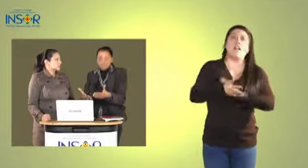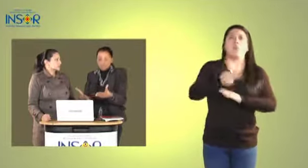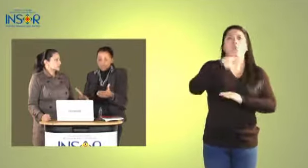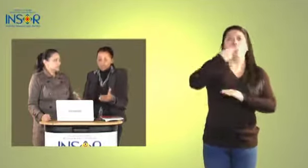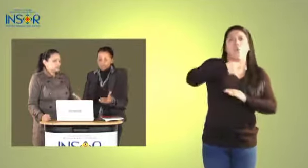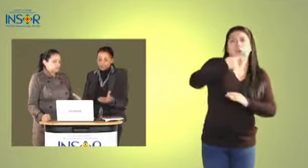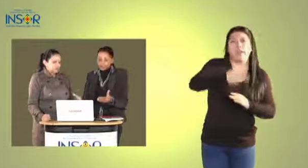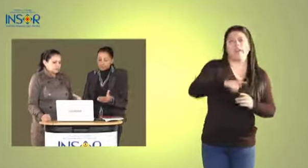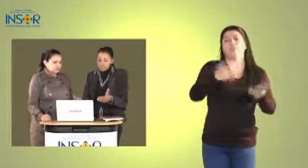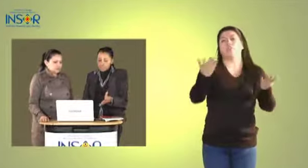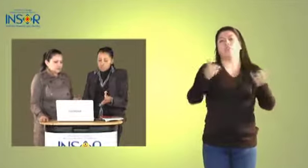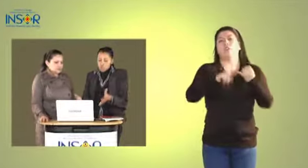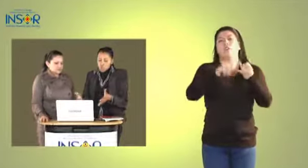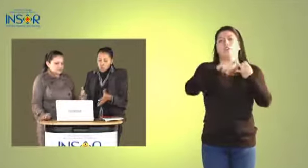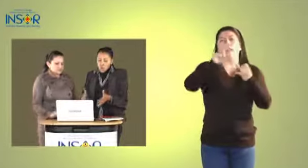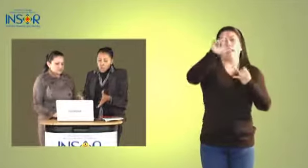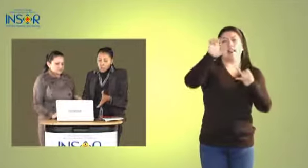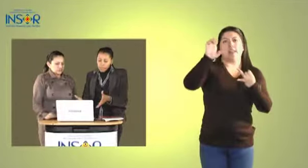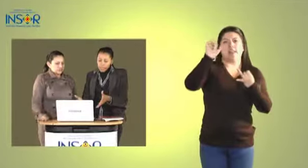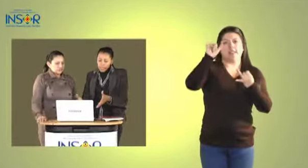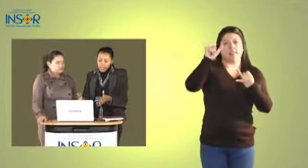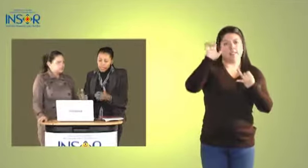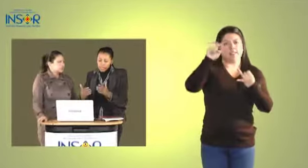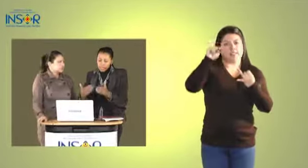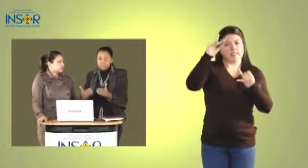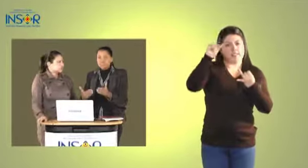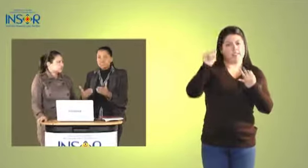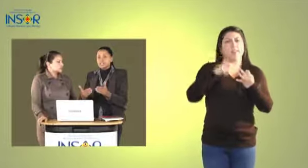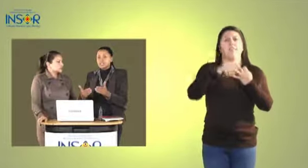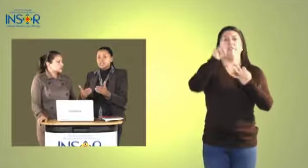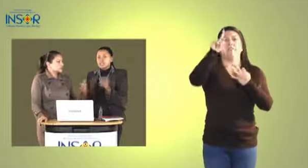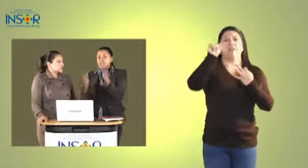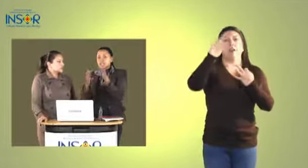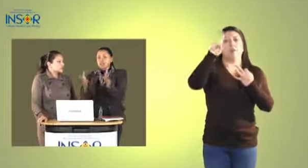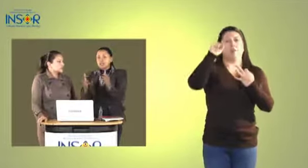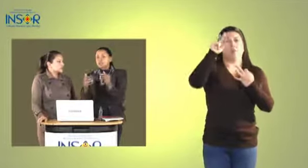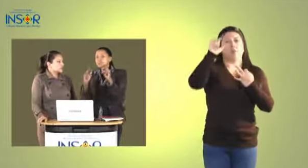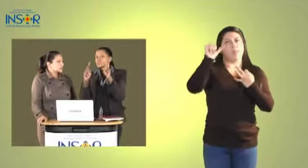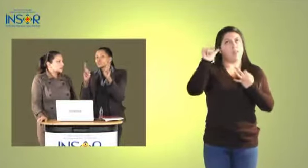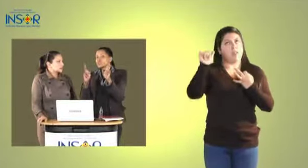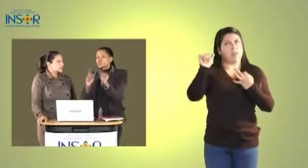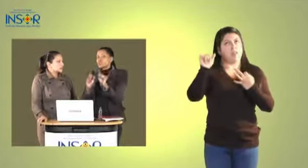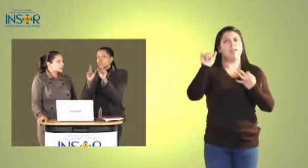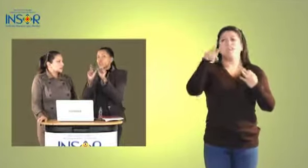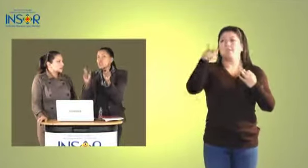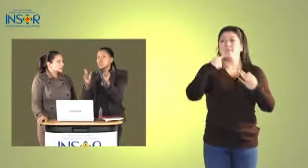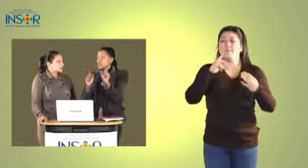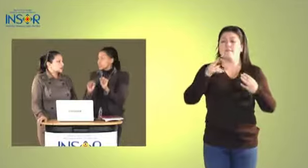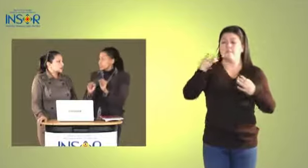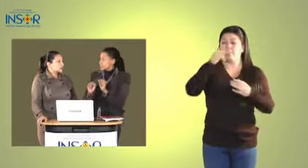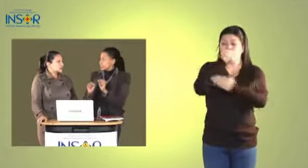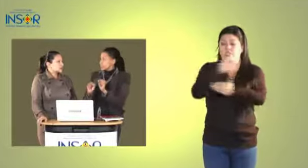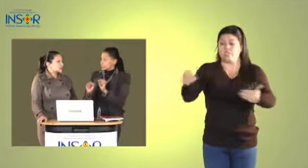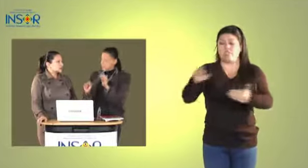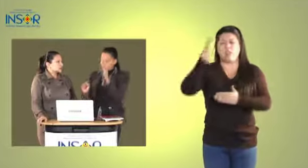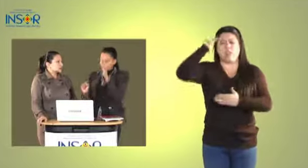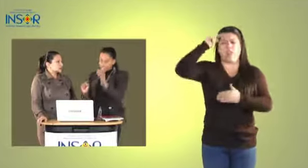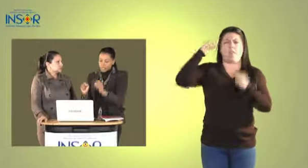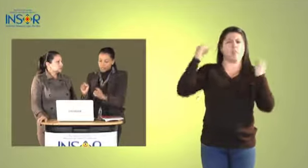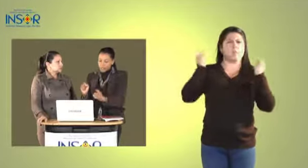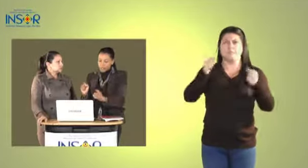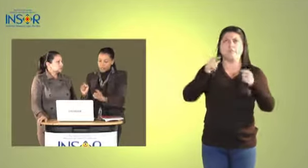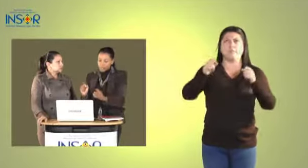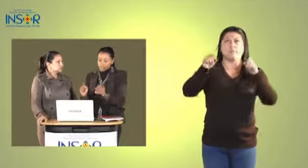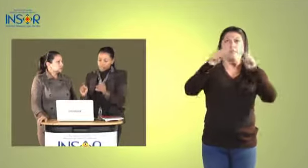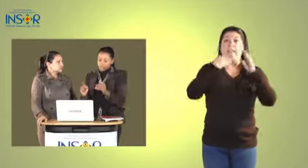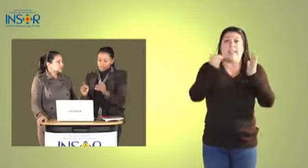la fábula. Entonces, obviamente ese niño está haciendo una interpretación rápida a partir de un título que tiene, entonces él está haciendo una